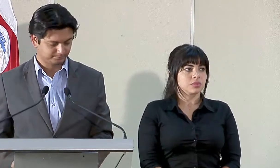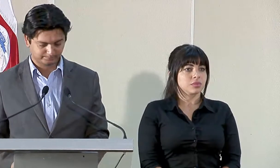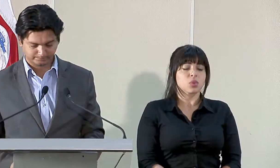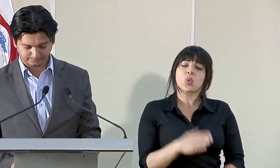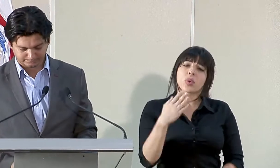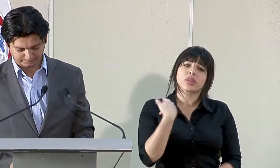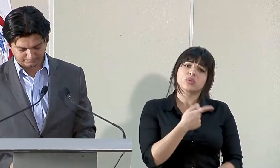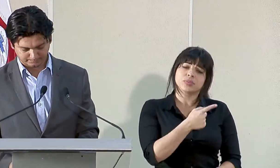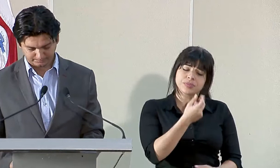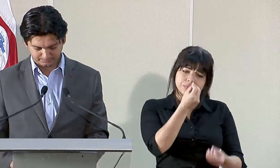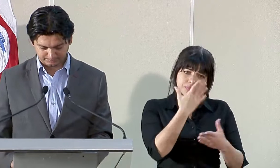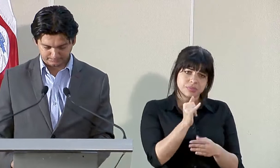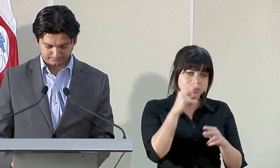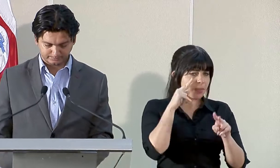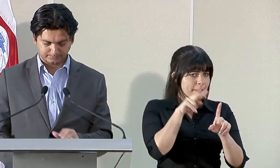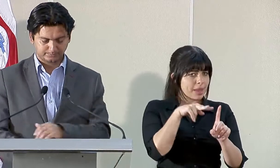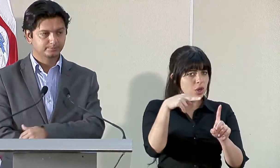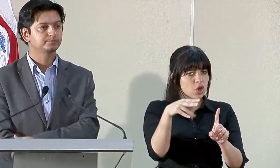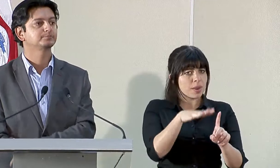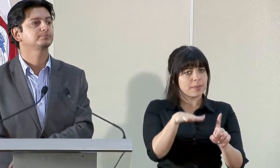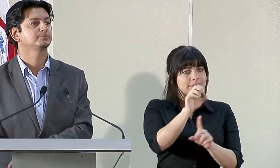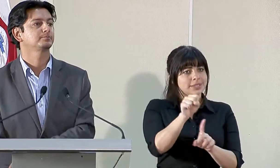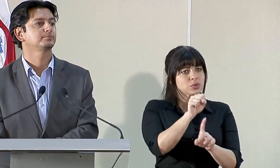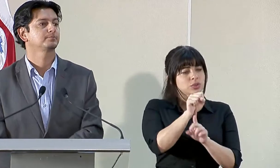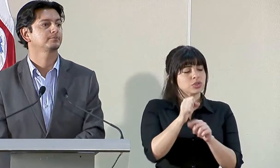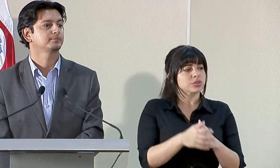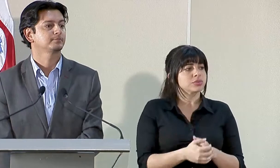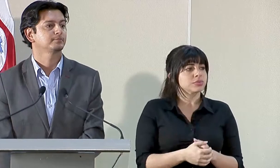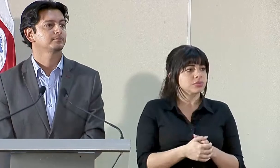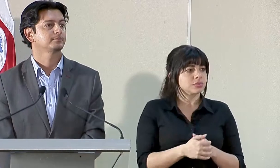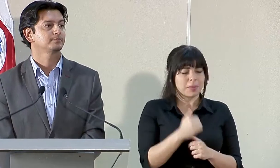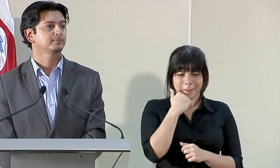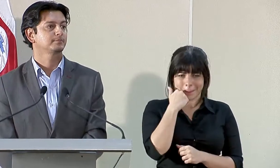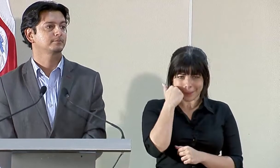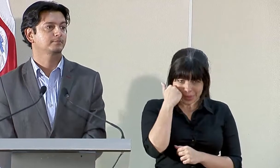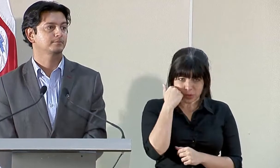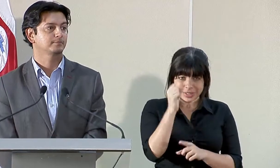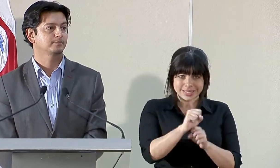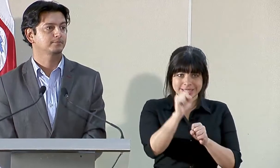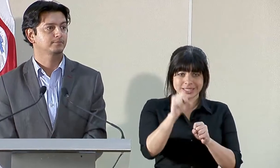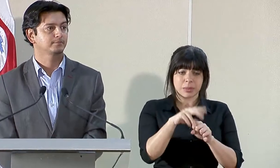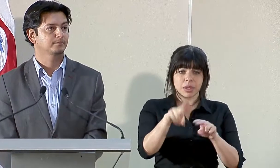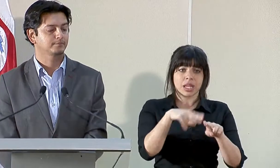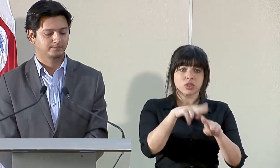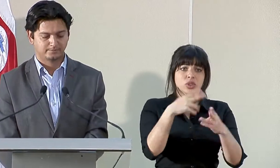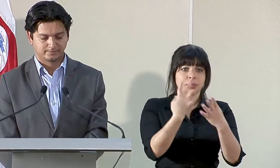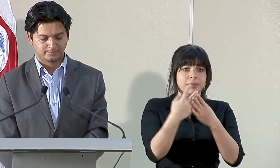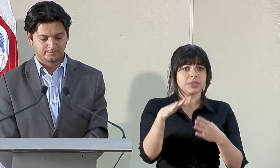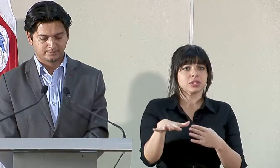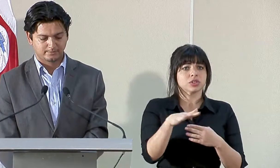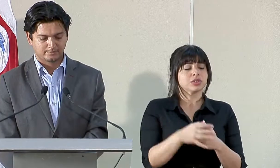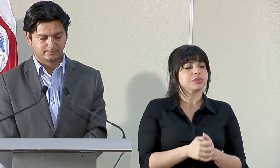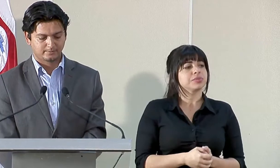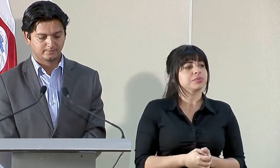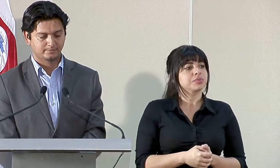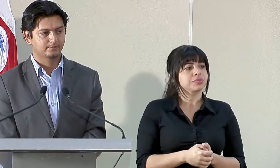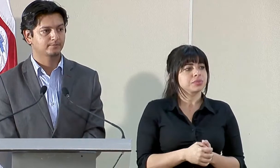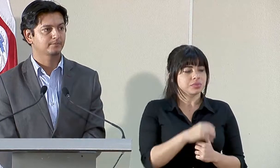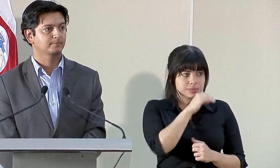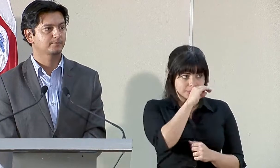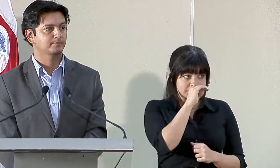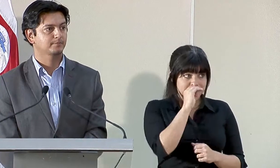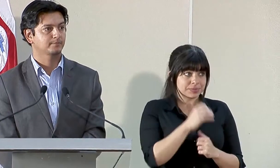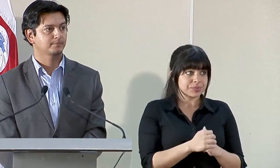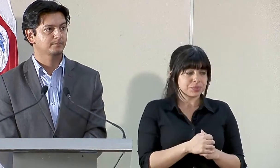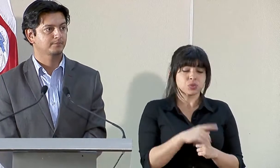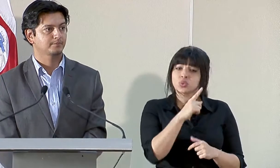Cuando usted nos hace este panorama de la situación vergonzosa del Sistema Nacional Penitenciario,